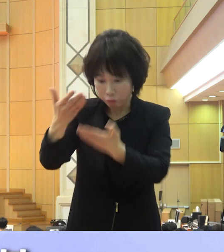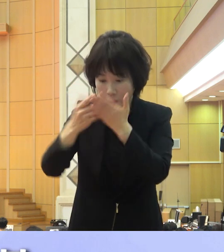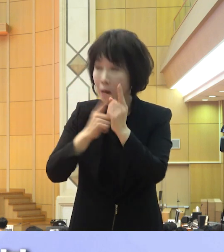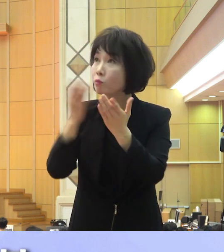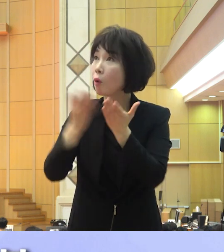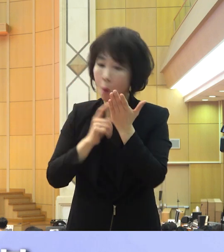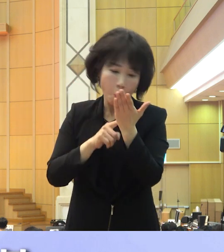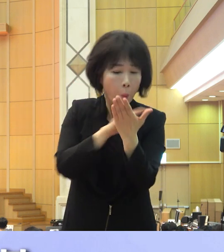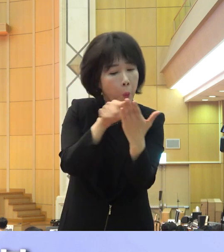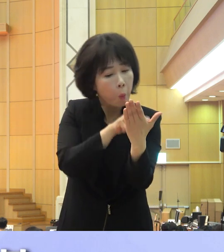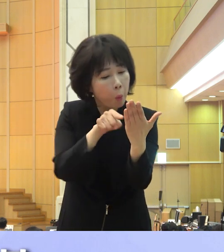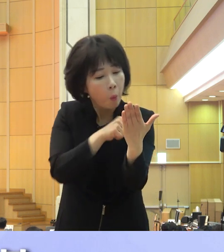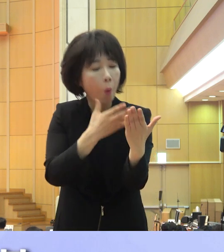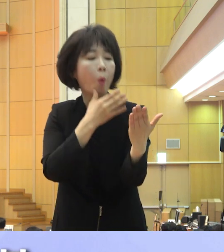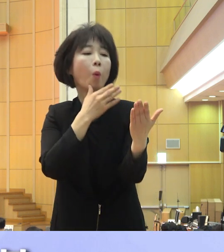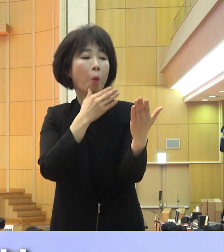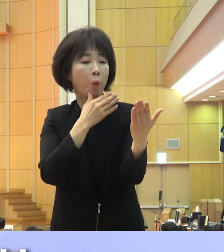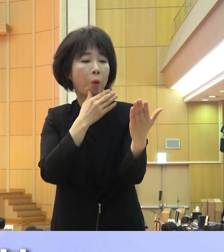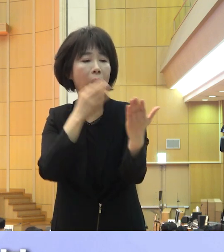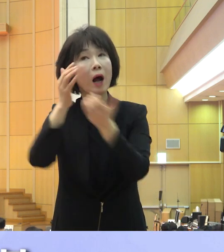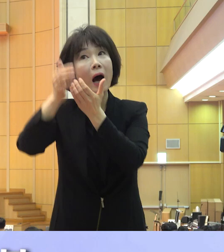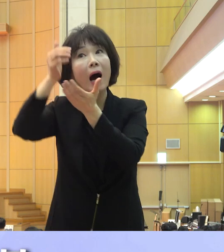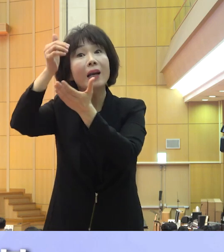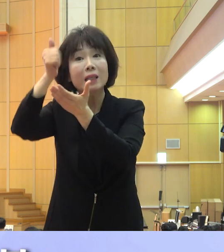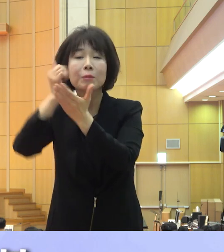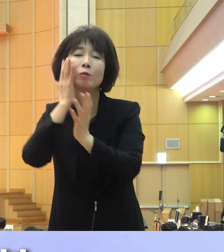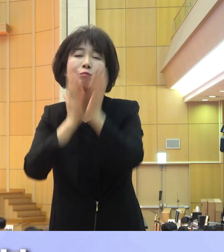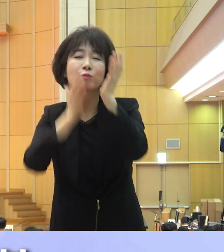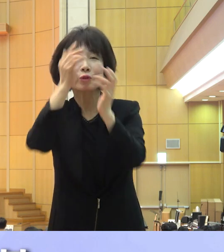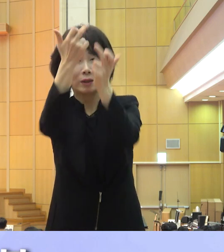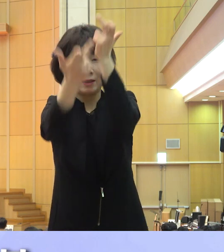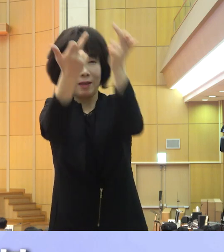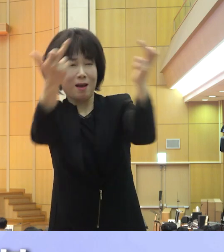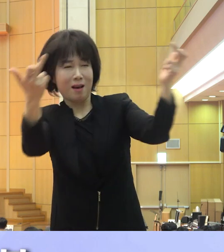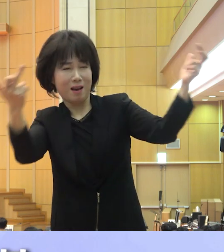34장에 가보니까 하나님께서 푸른 산에서